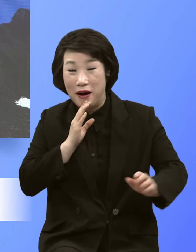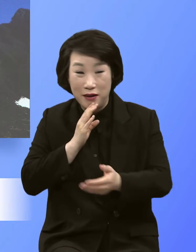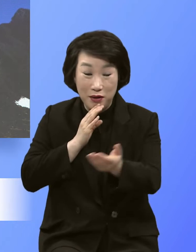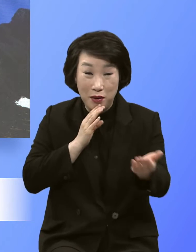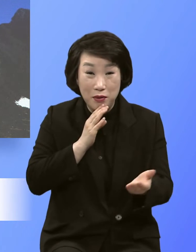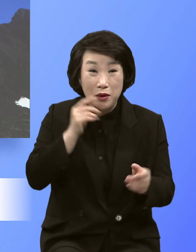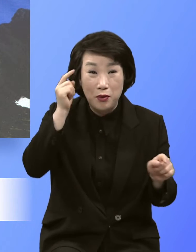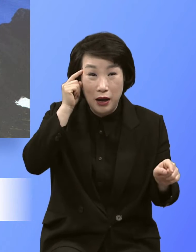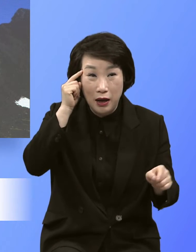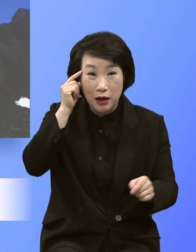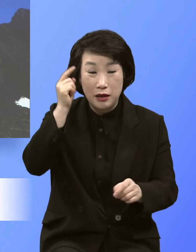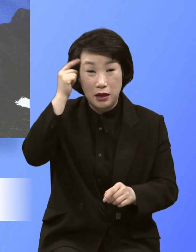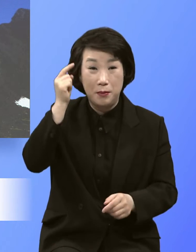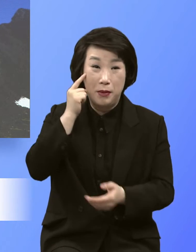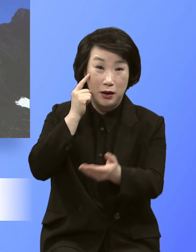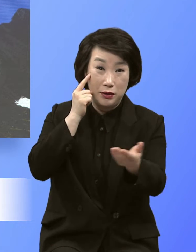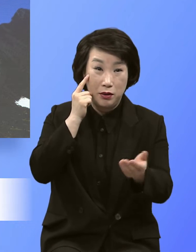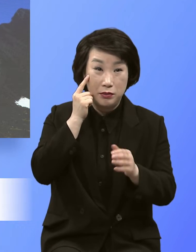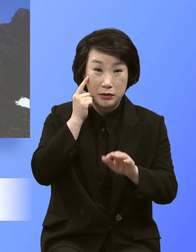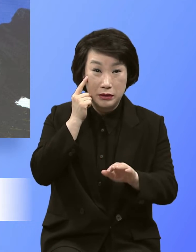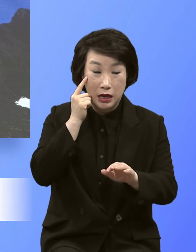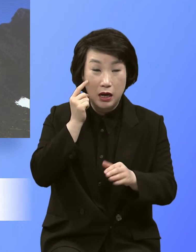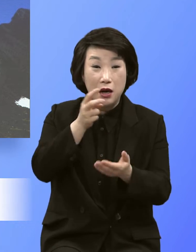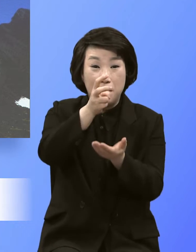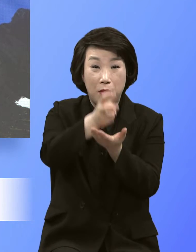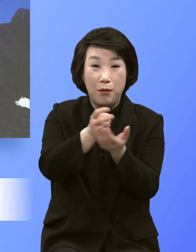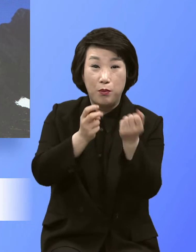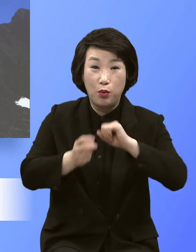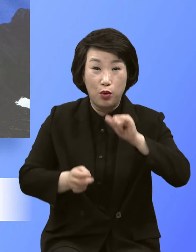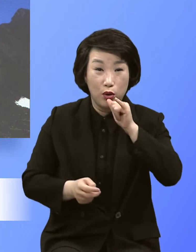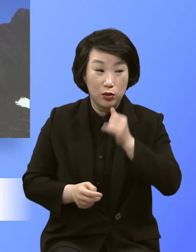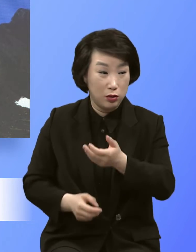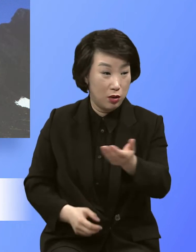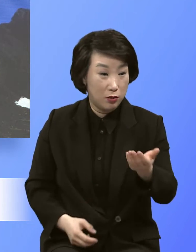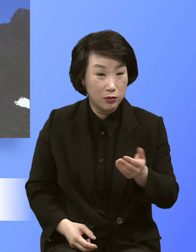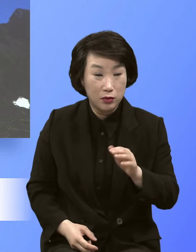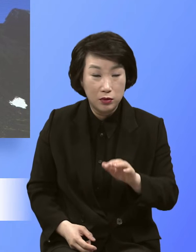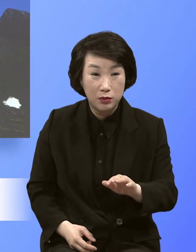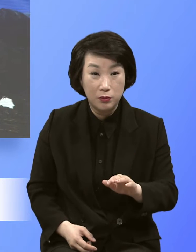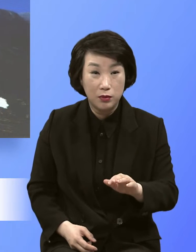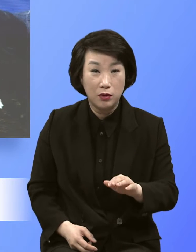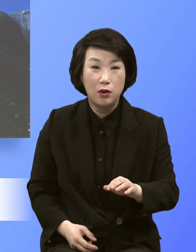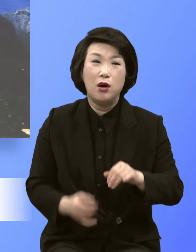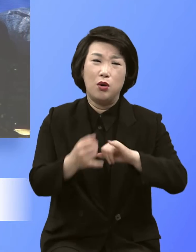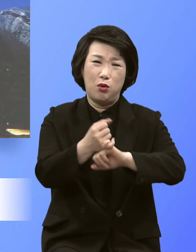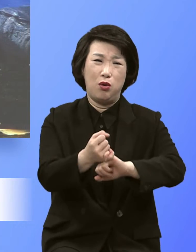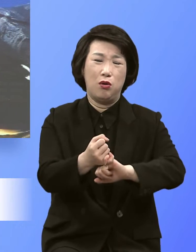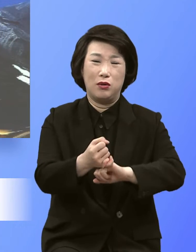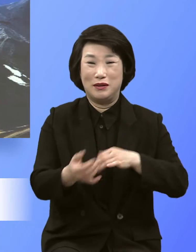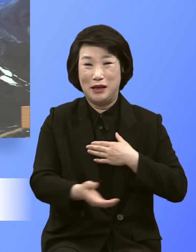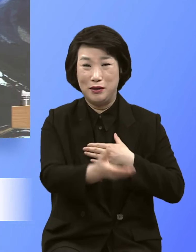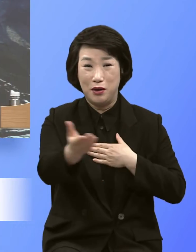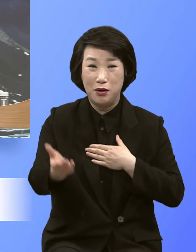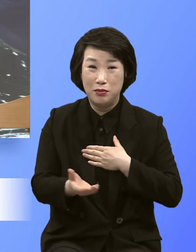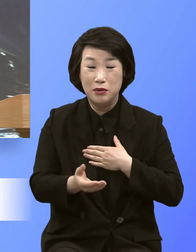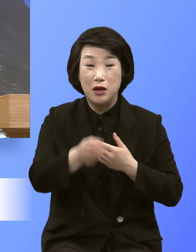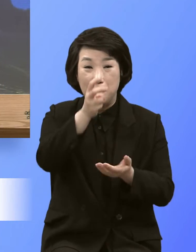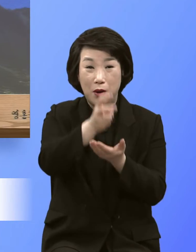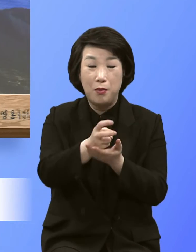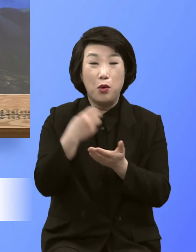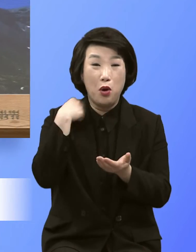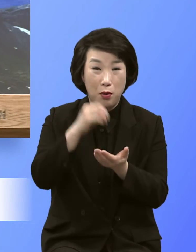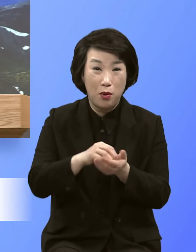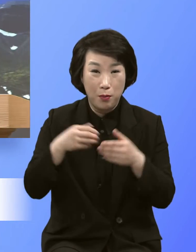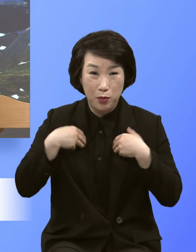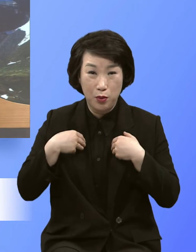여러분이 보세요. 여러분 질서가 파괴되었거든 반드시 여러분은 질서를